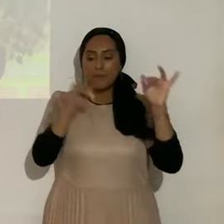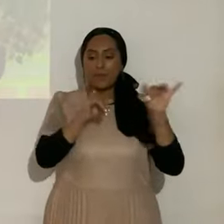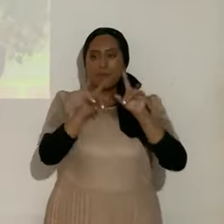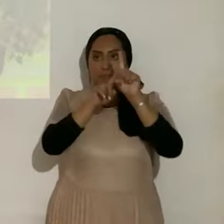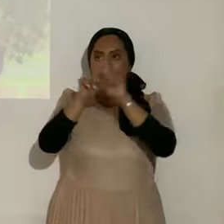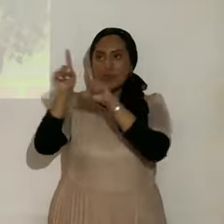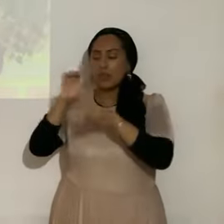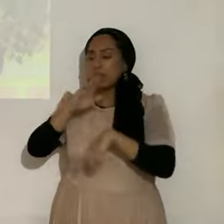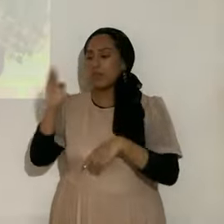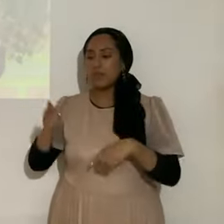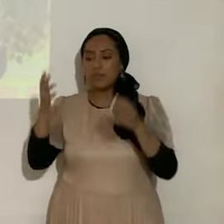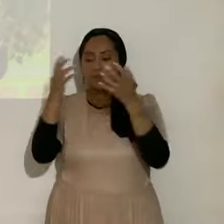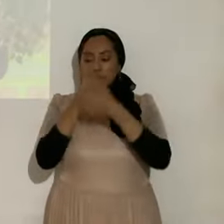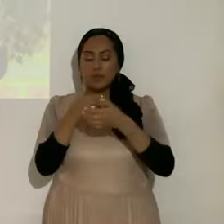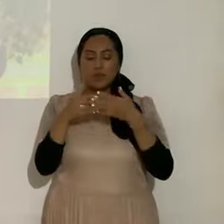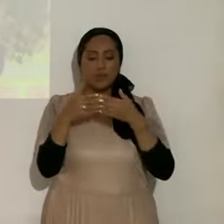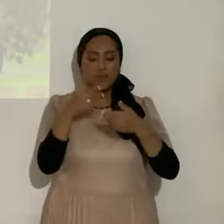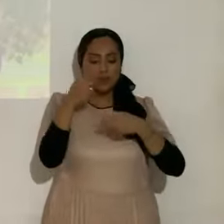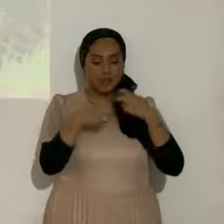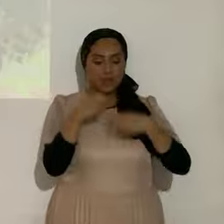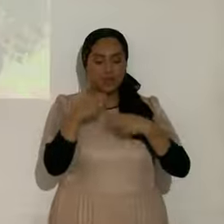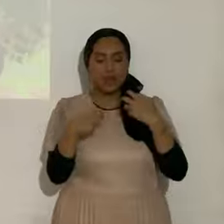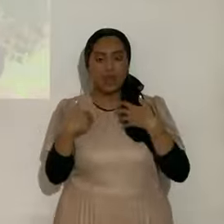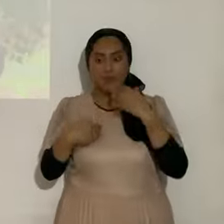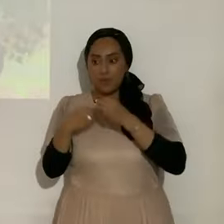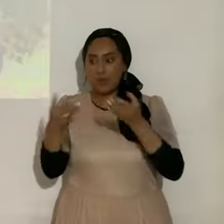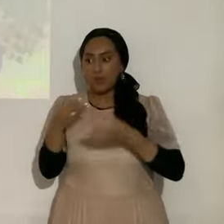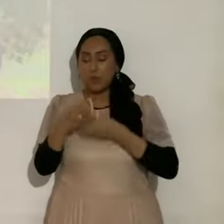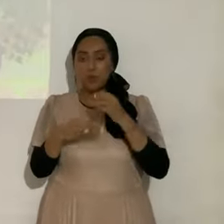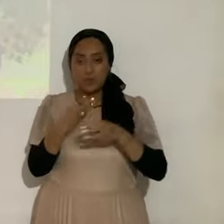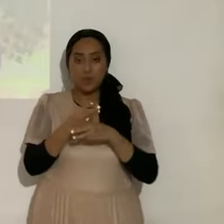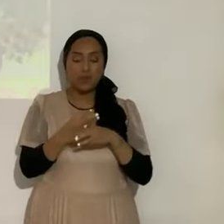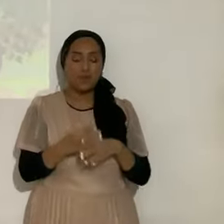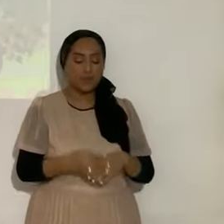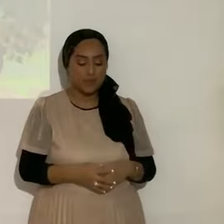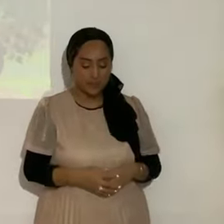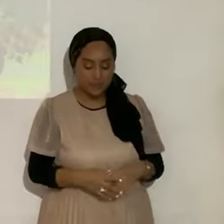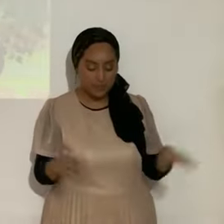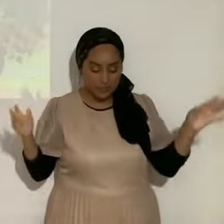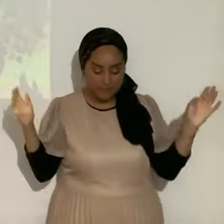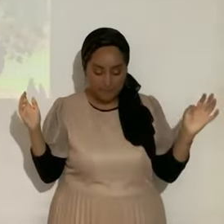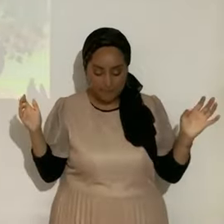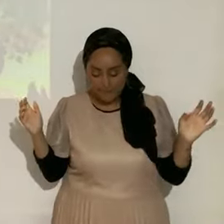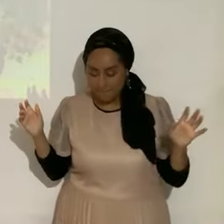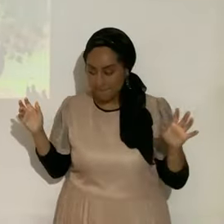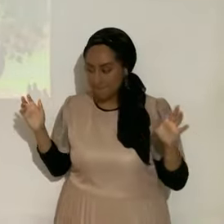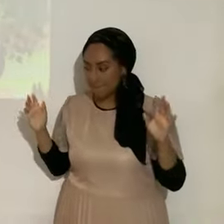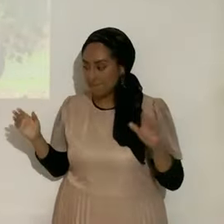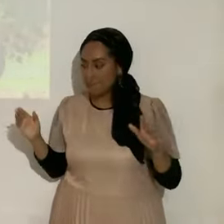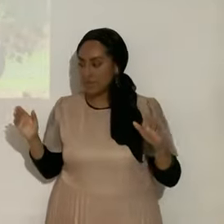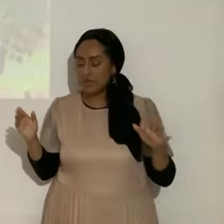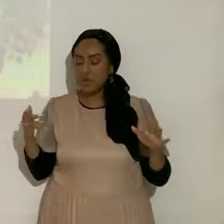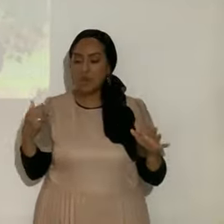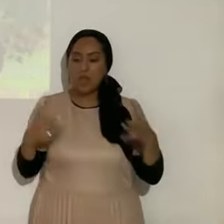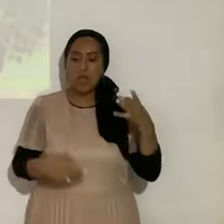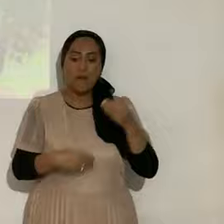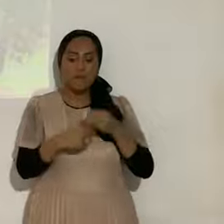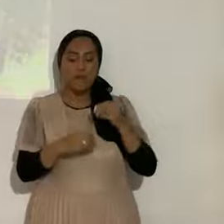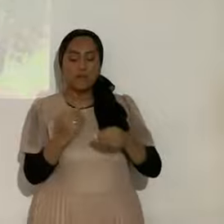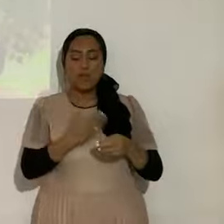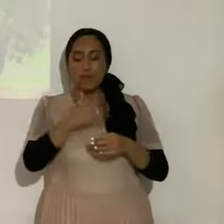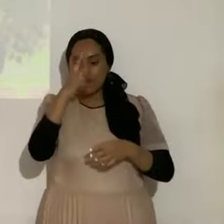que nunca se opaque a pesar de la maldad que está aumentando en este mundo. Pero eso no nos quita la esperanza, Padre. Al contrario, aumentanos